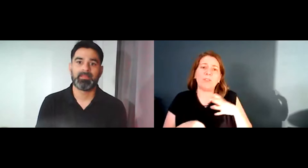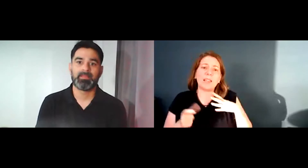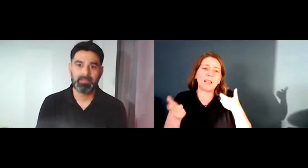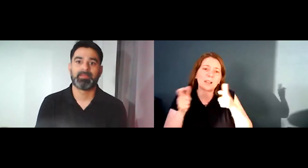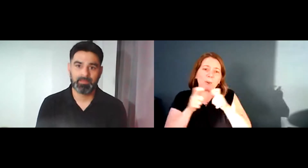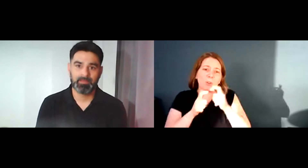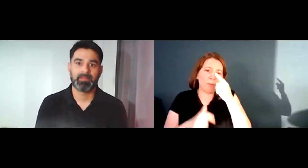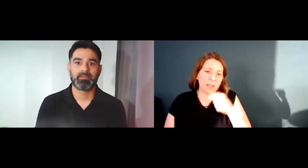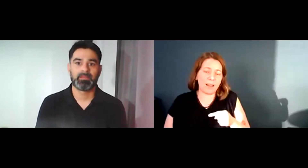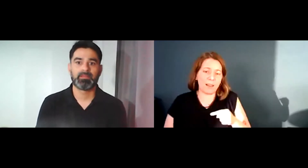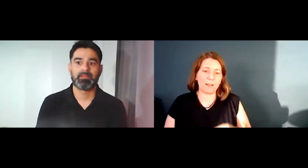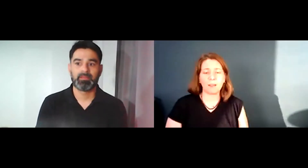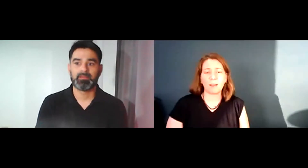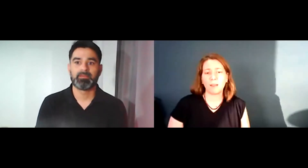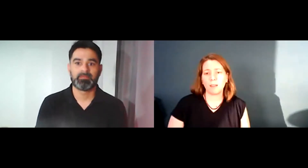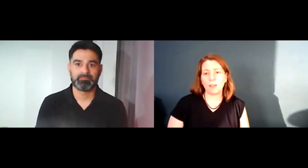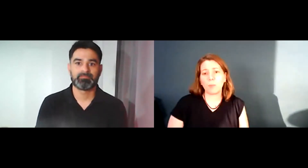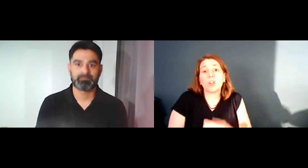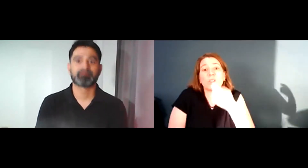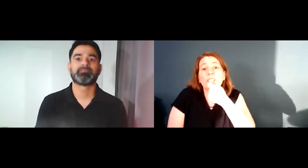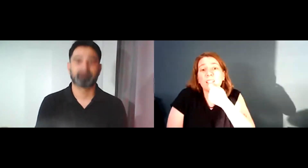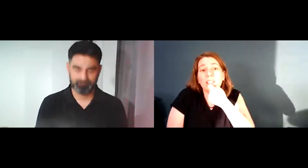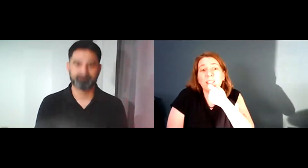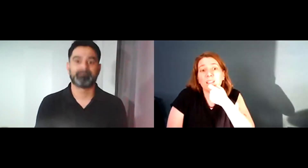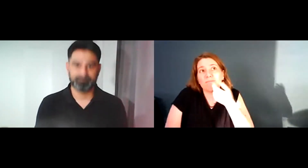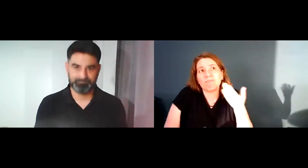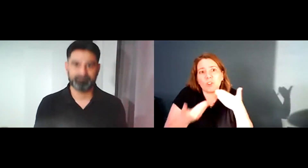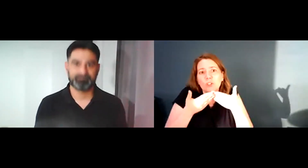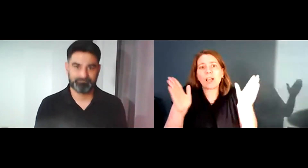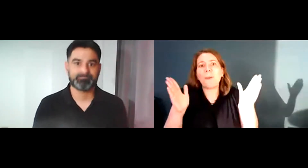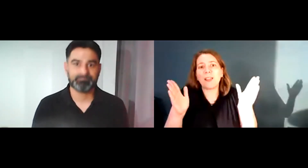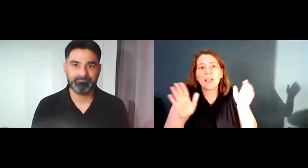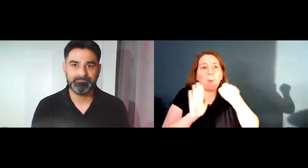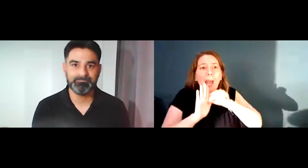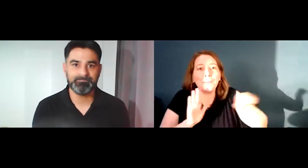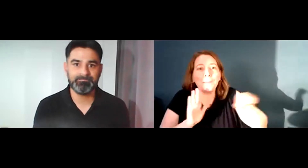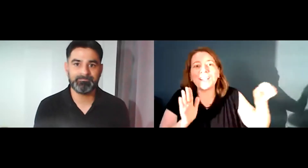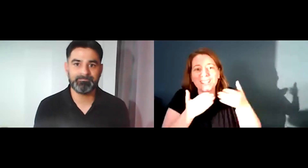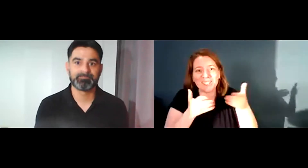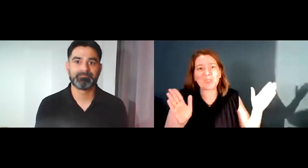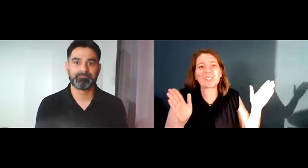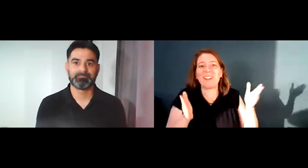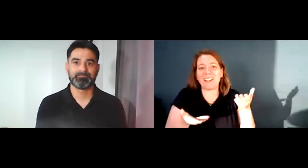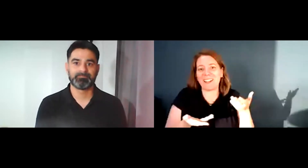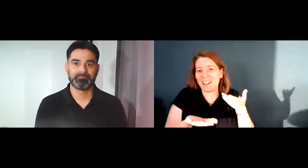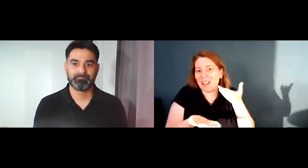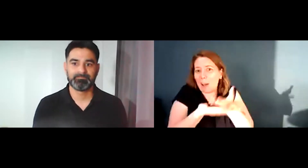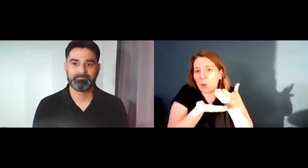Falta la reunión final. Pero si nos abren, digamos, las puertas, si nos abren la